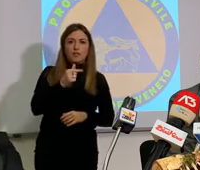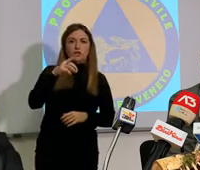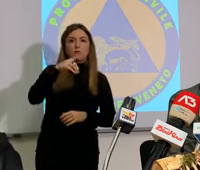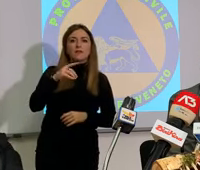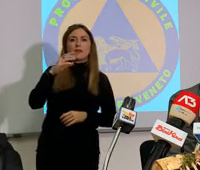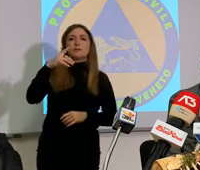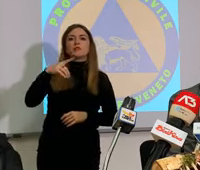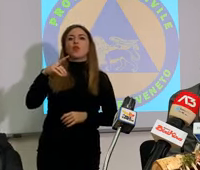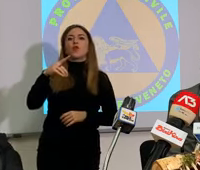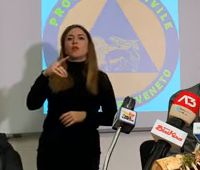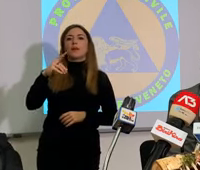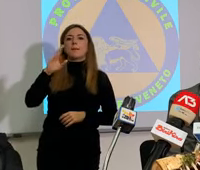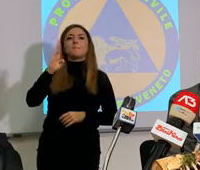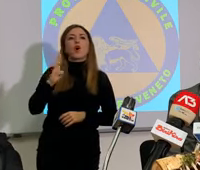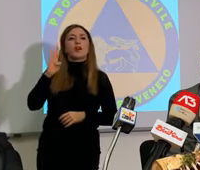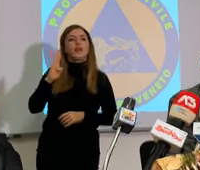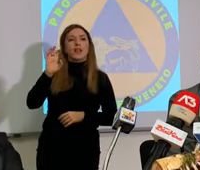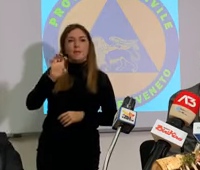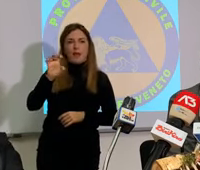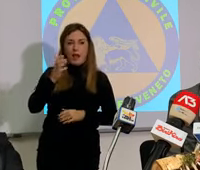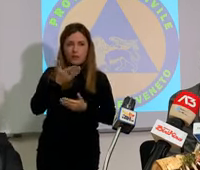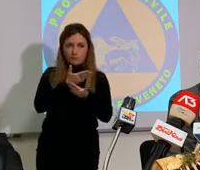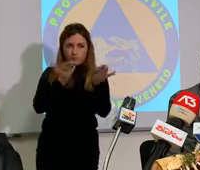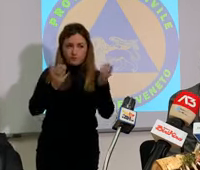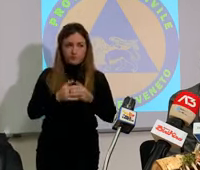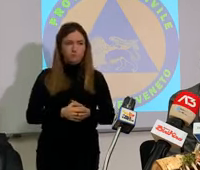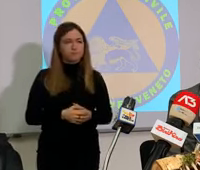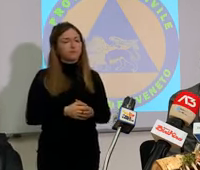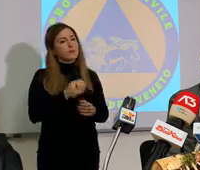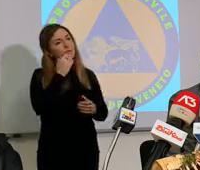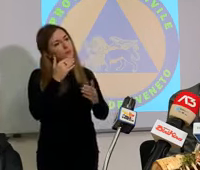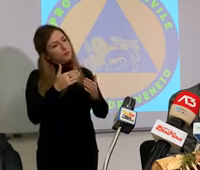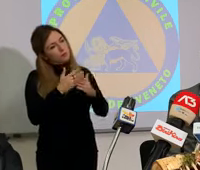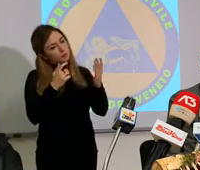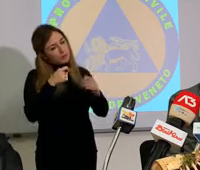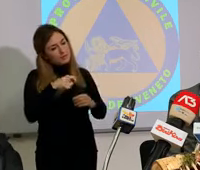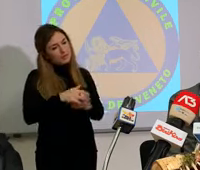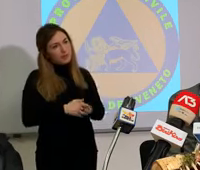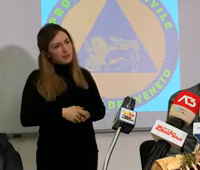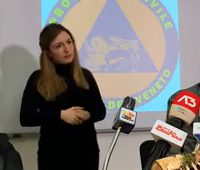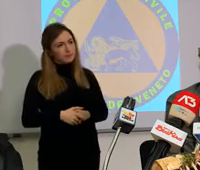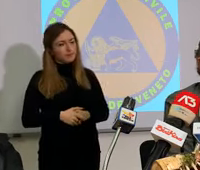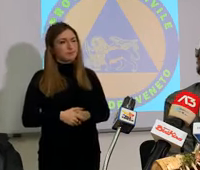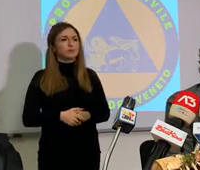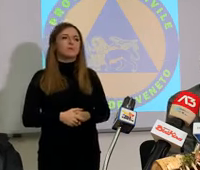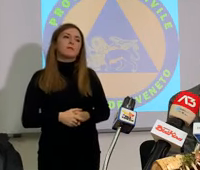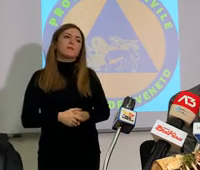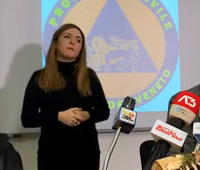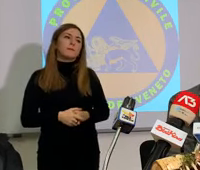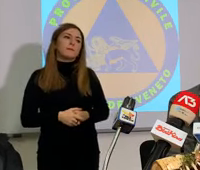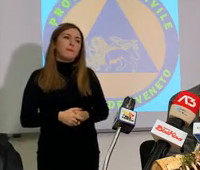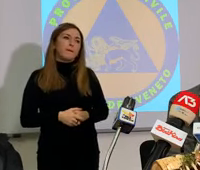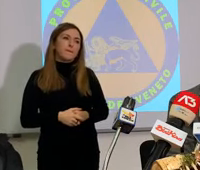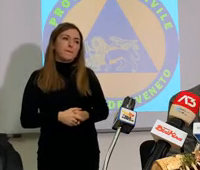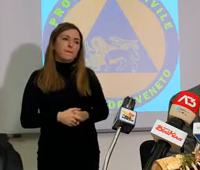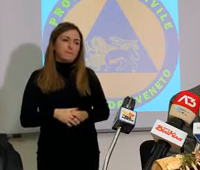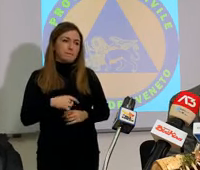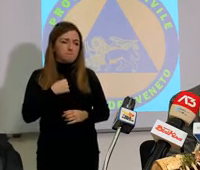prigioni bonet ed emiliano si buongiorno un dente io condivido appieno